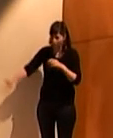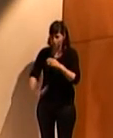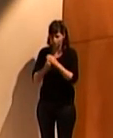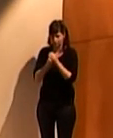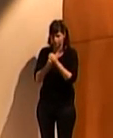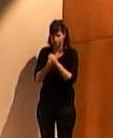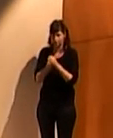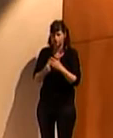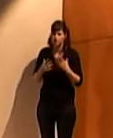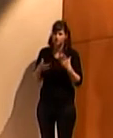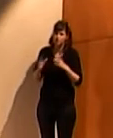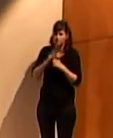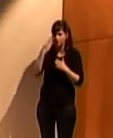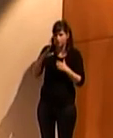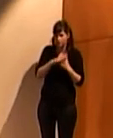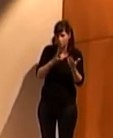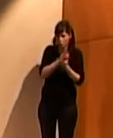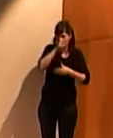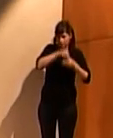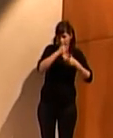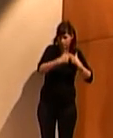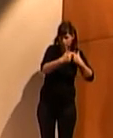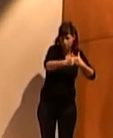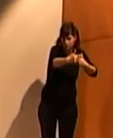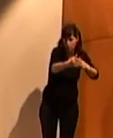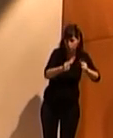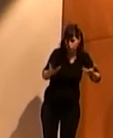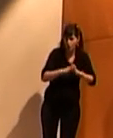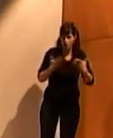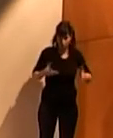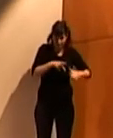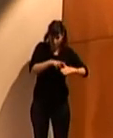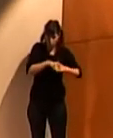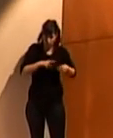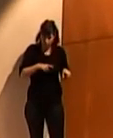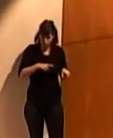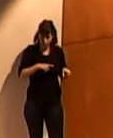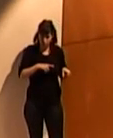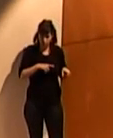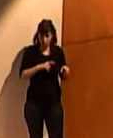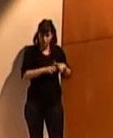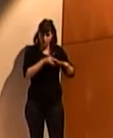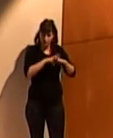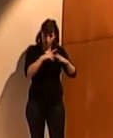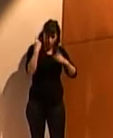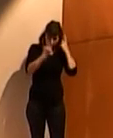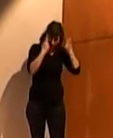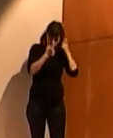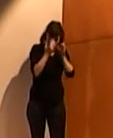Mais un projet, ça a plusieurs phases. Donc là, on est au tout début de la réflexion sur la ligne de